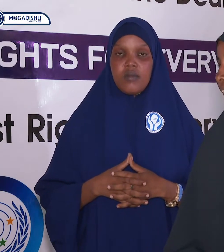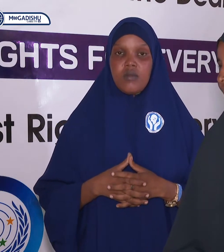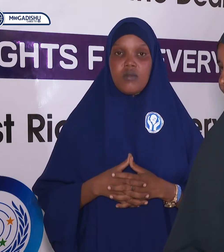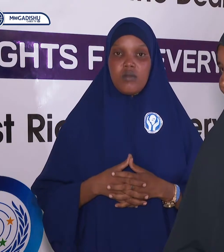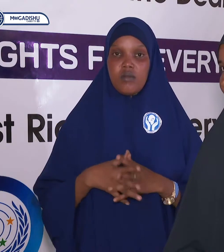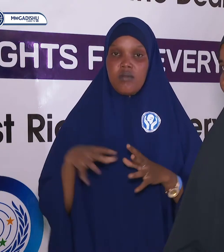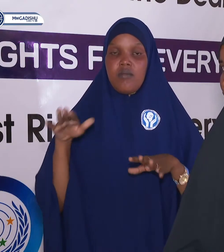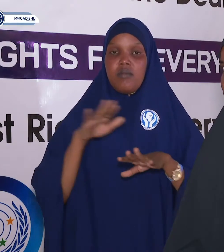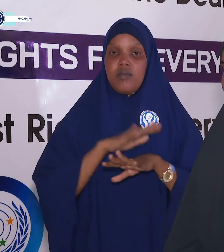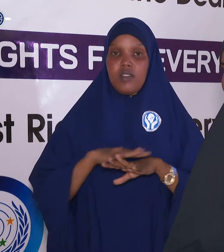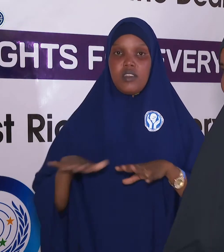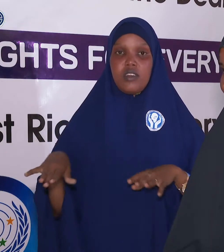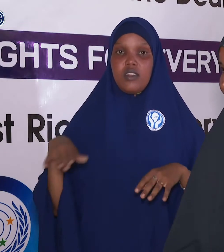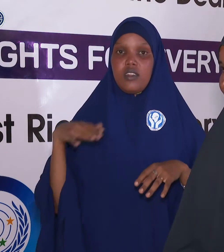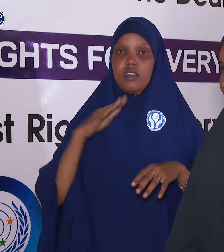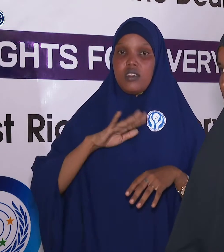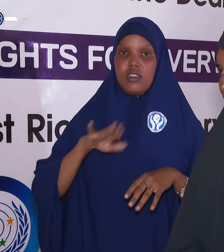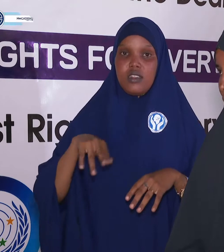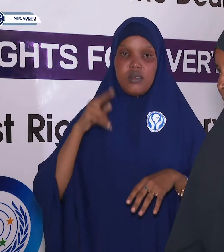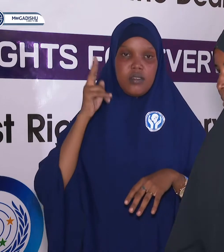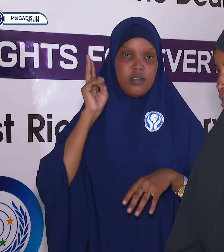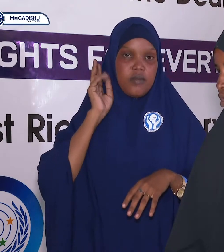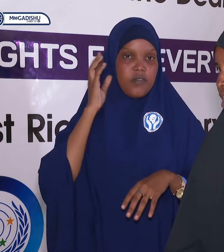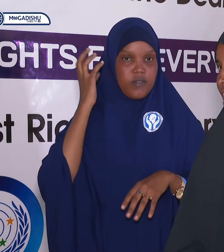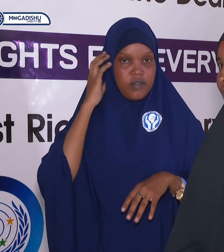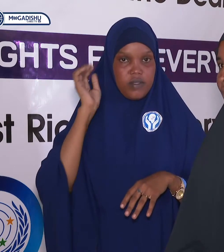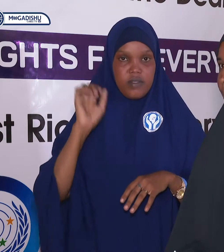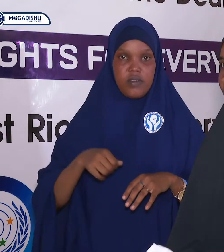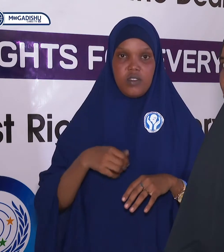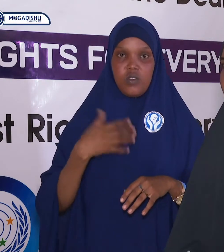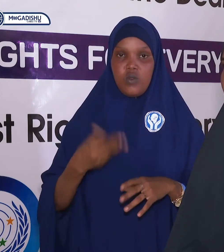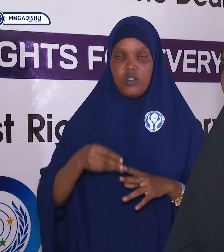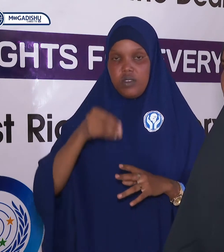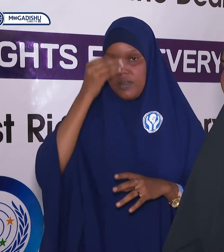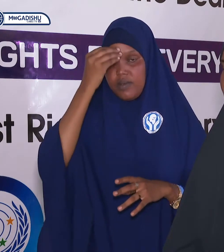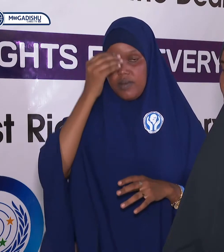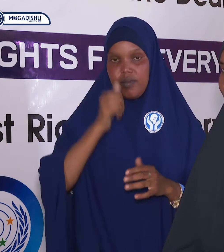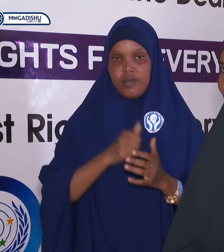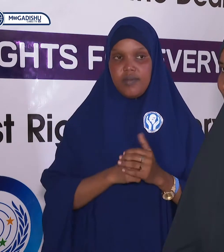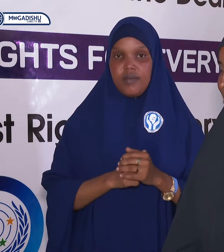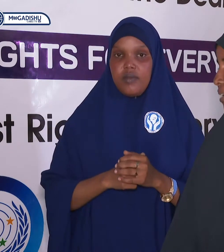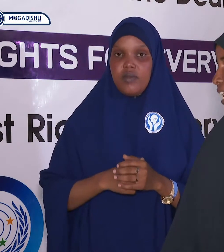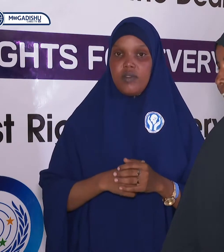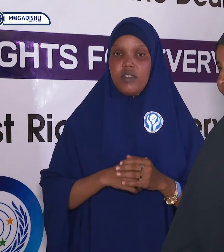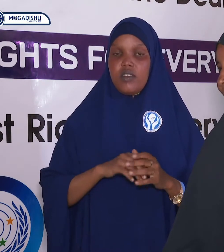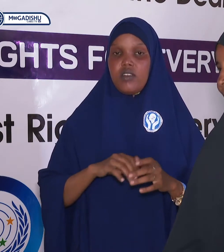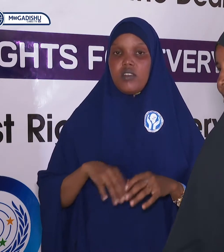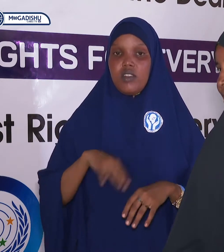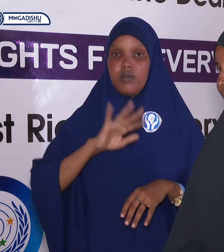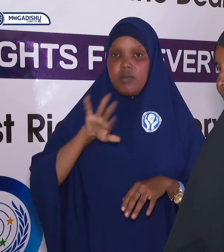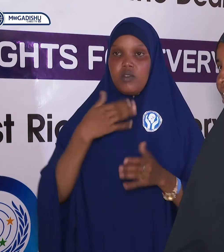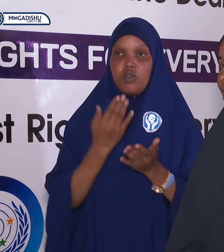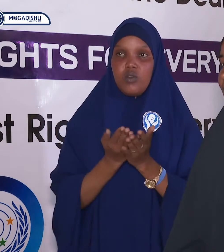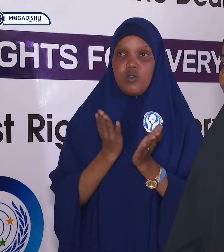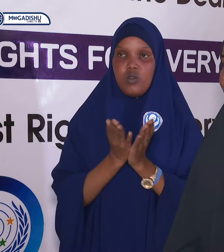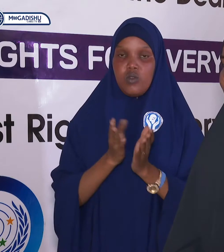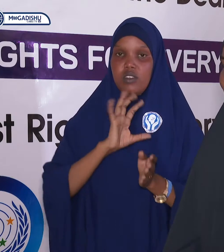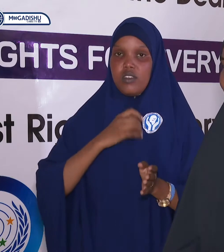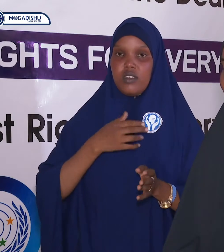Ma jiraan arday maqalkooda caadi yahay oo aan wax barno. Dhammaan iskuulku wuxuu gaar u yahay arday maqalka naafada